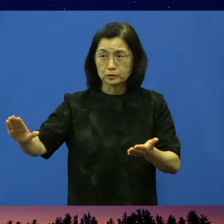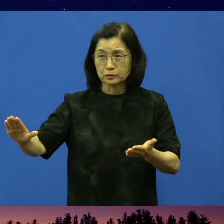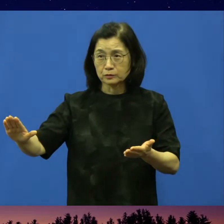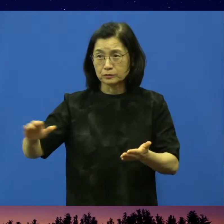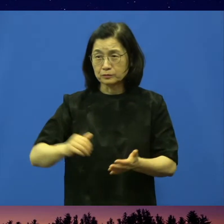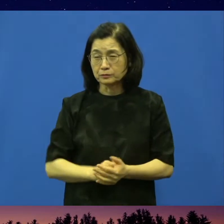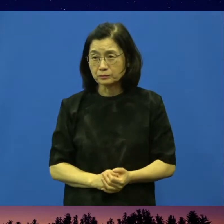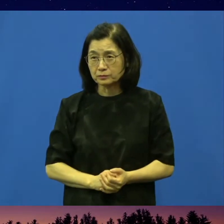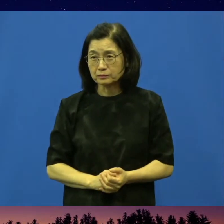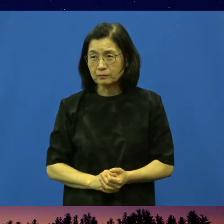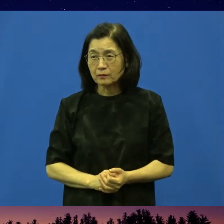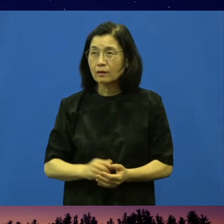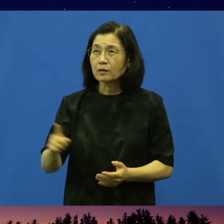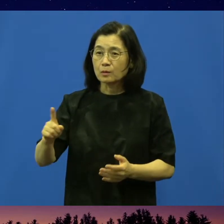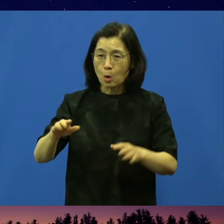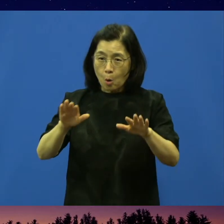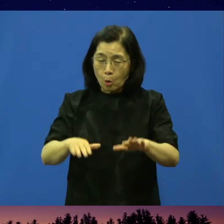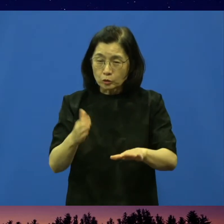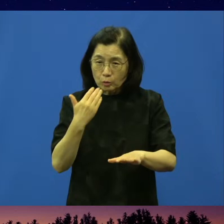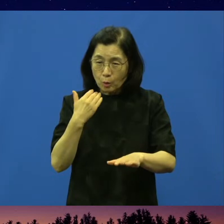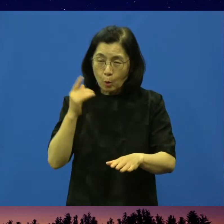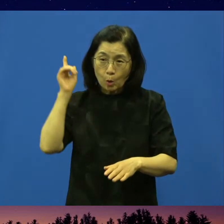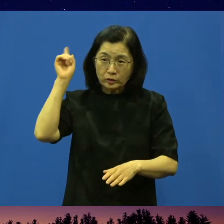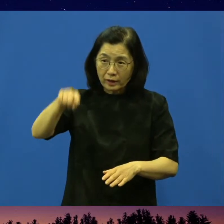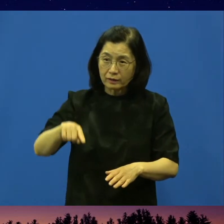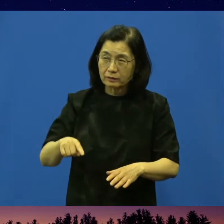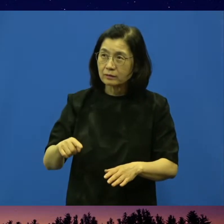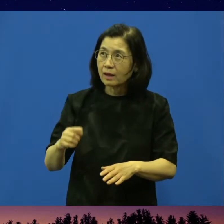그 하늘만 쳐다봐야 되는 거예요.